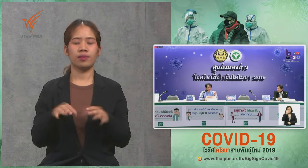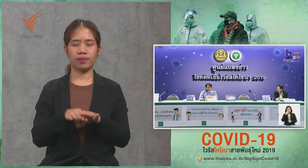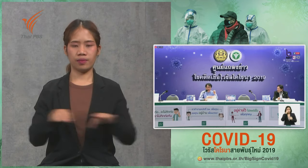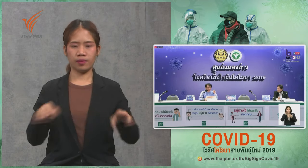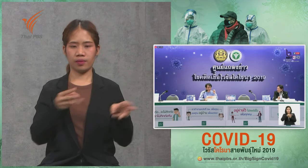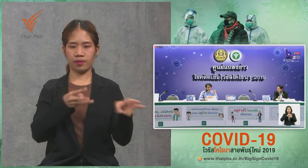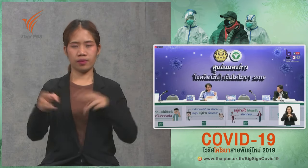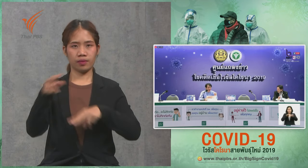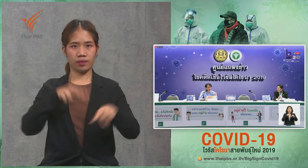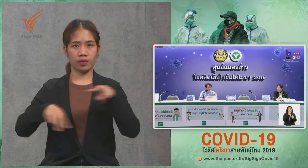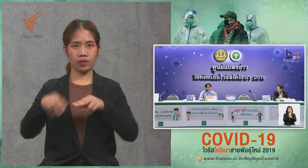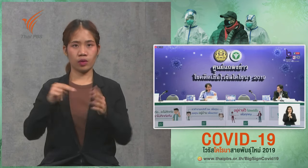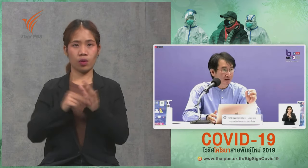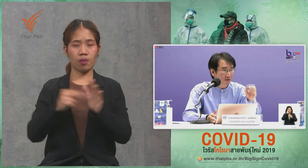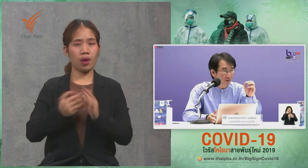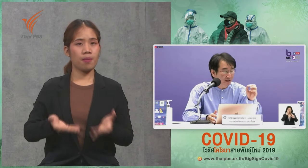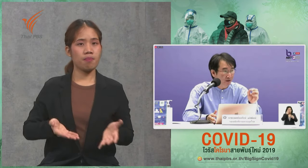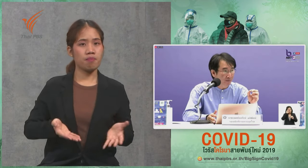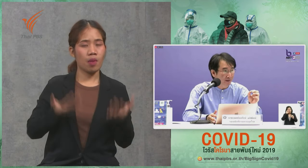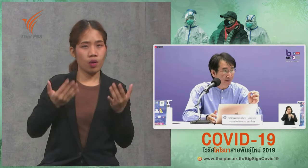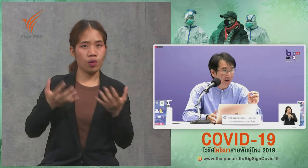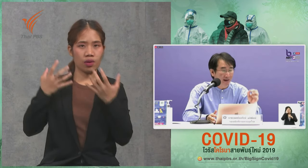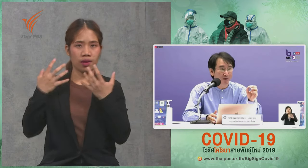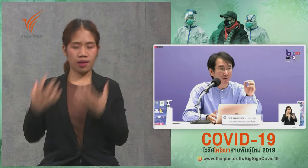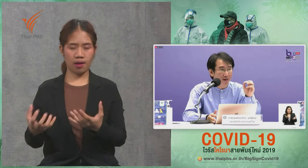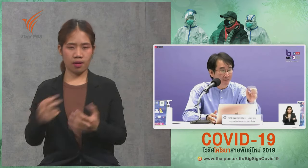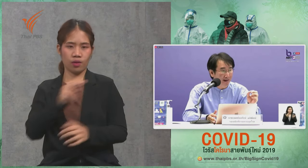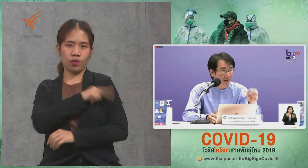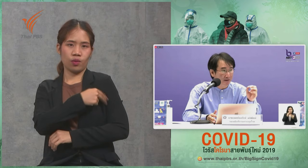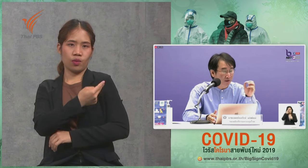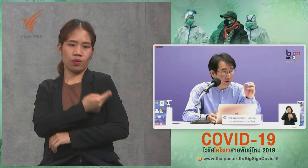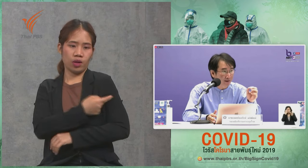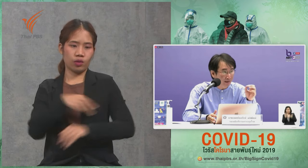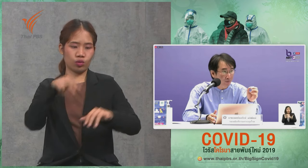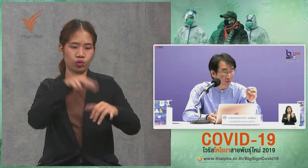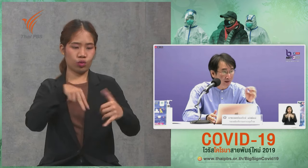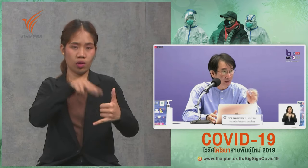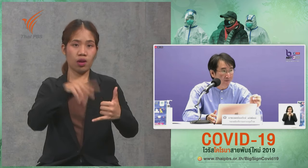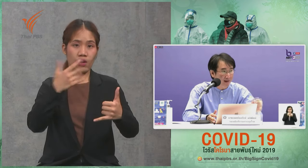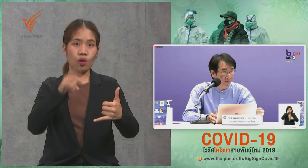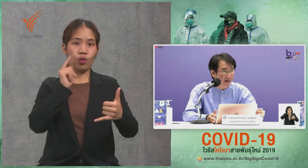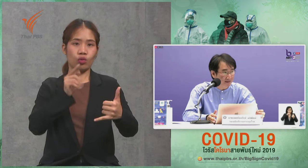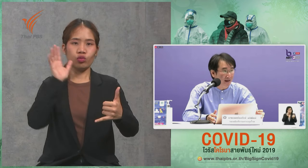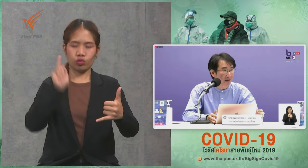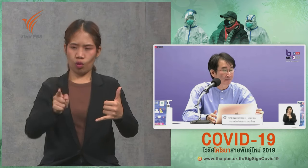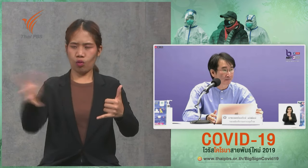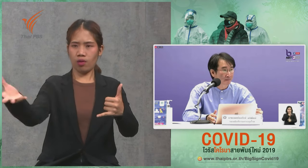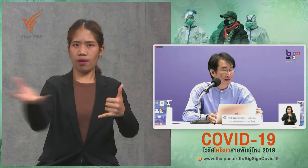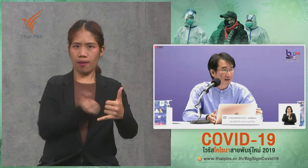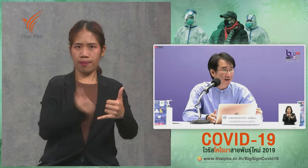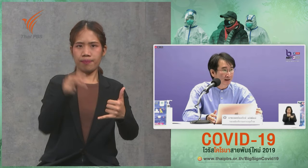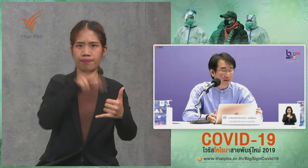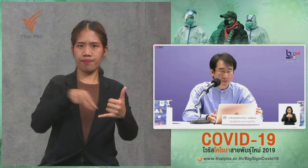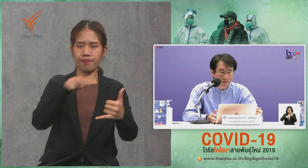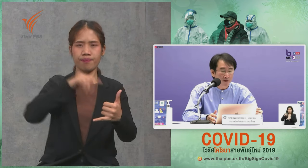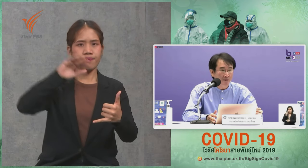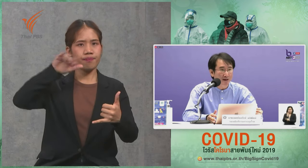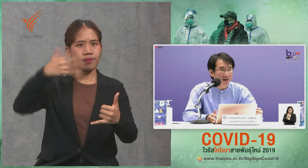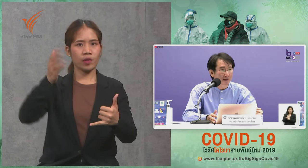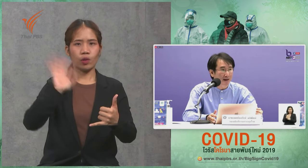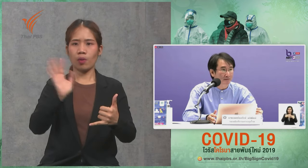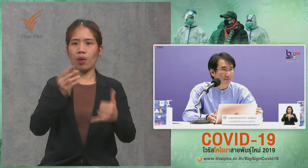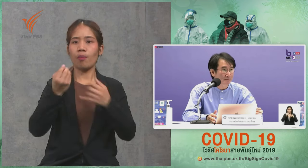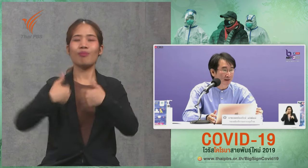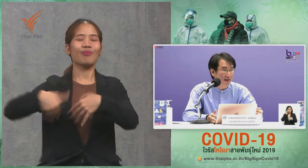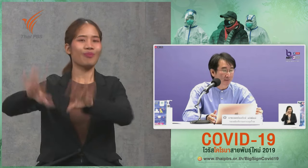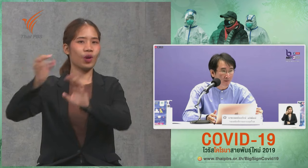ไทยเนี่ยไม่ว่าอาการเบาแค่ไหนตรวจที่โรงพยาบาลไหนโรงพยาบาลนั้นต้องรับคนไข้ไว้รับรักษานะครับไม่ปล่อยคน